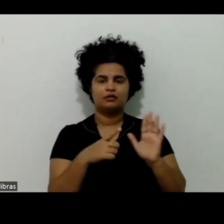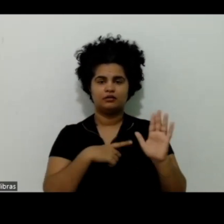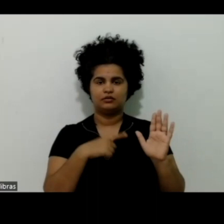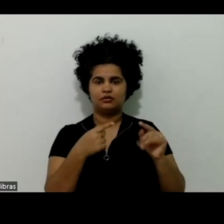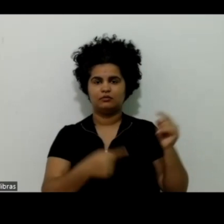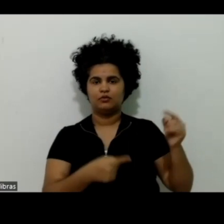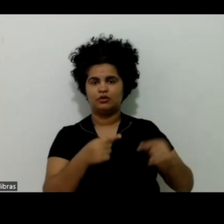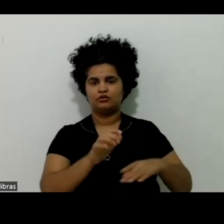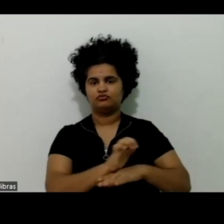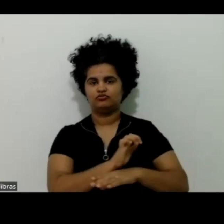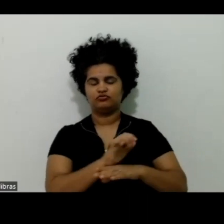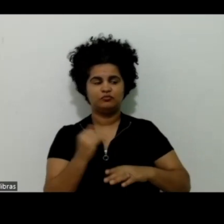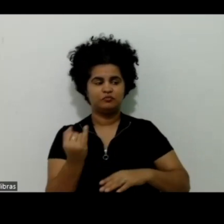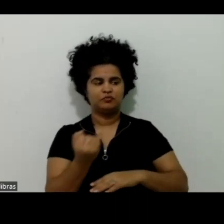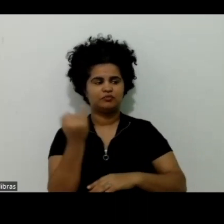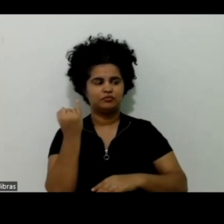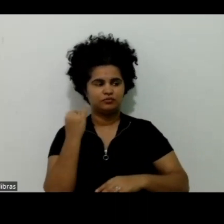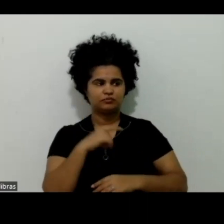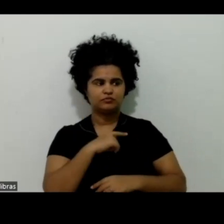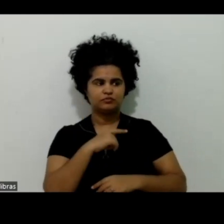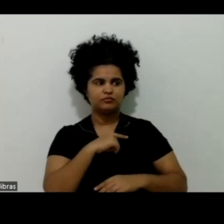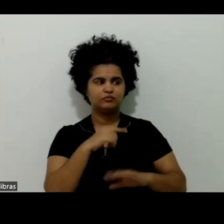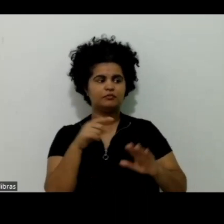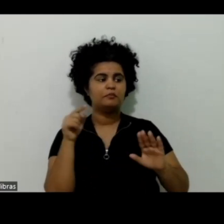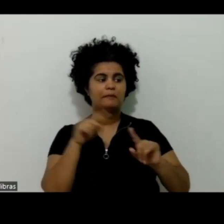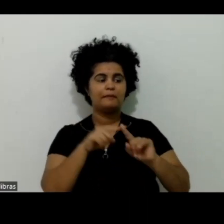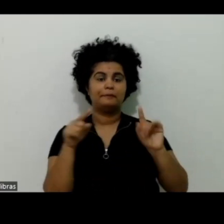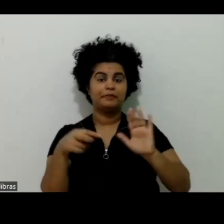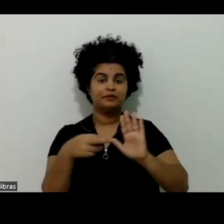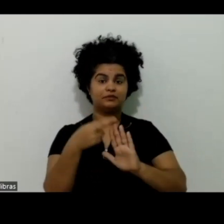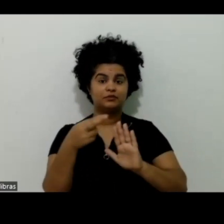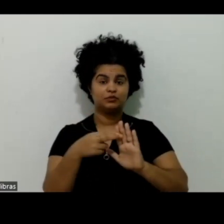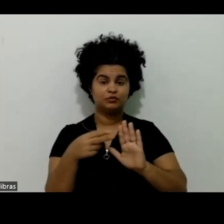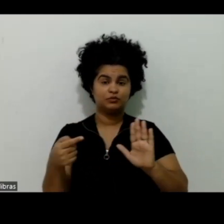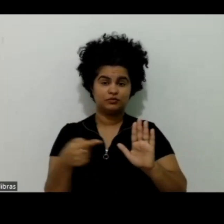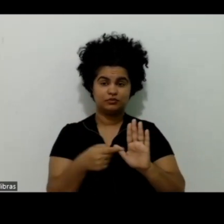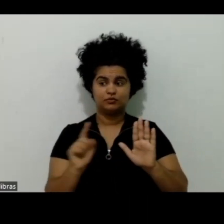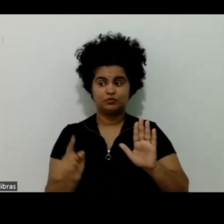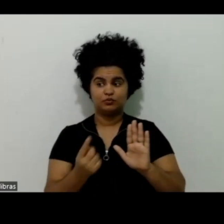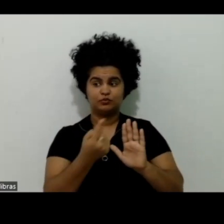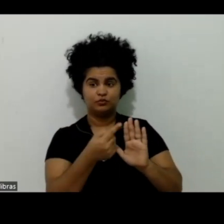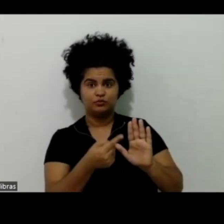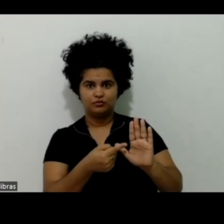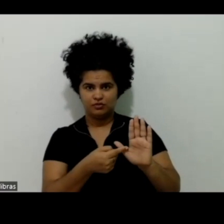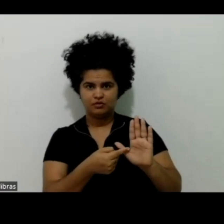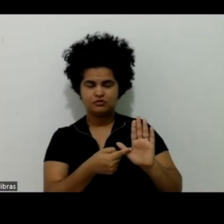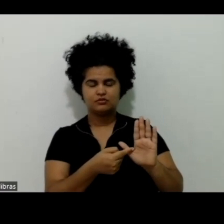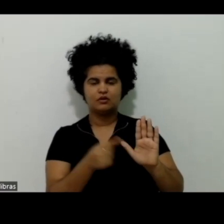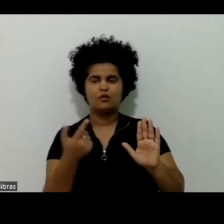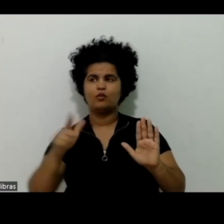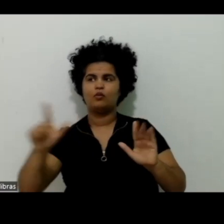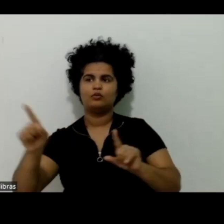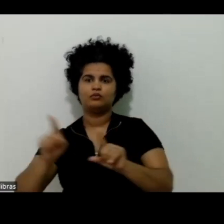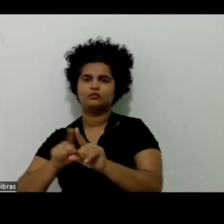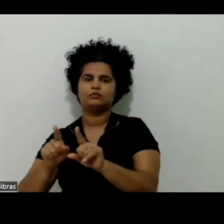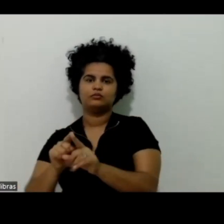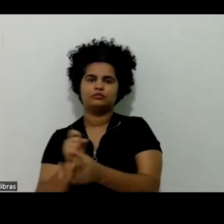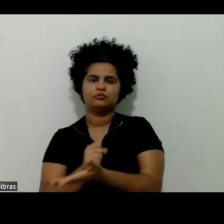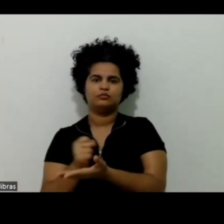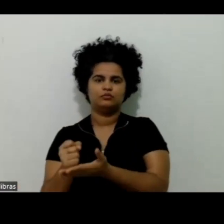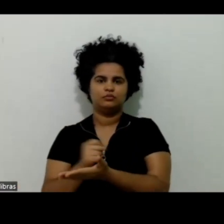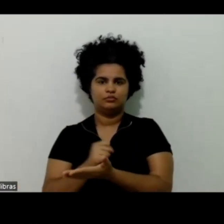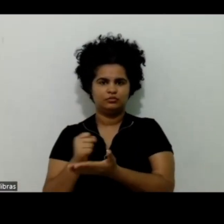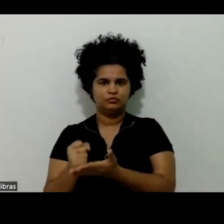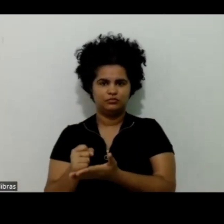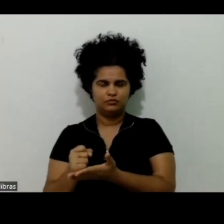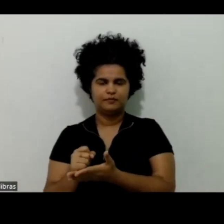importantíssima. Mas essa resolução, e não só ela, como outros documentos, né, construídos